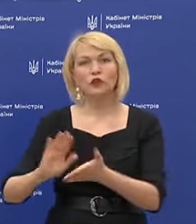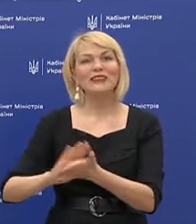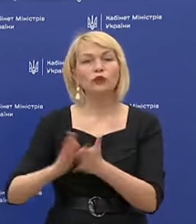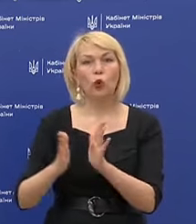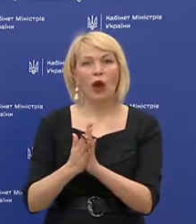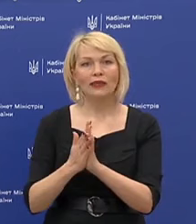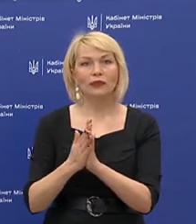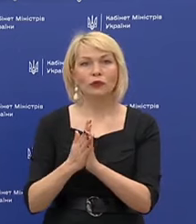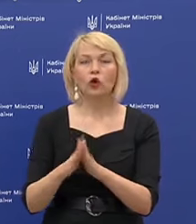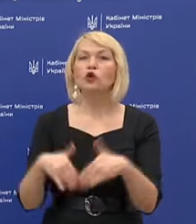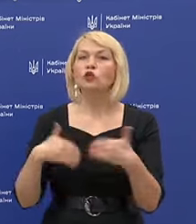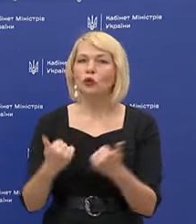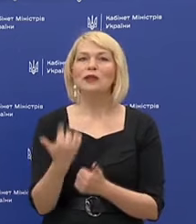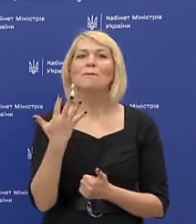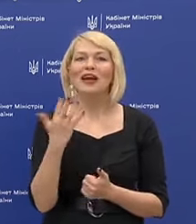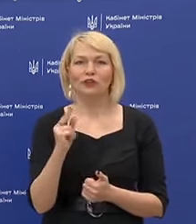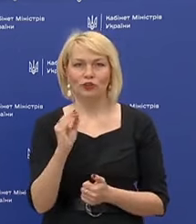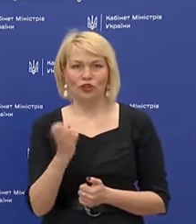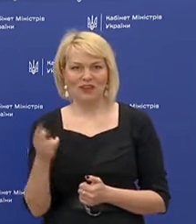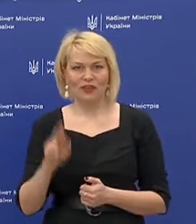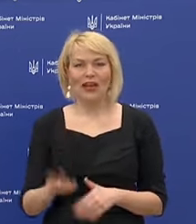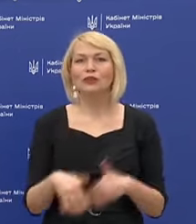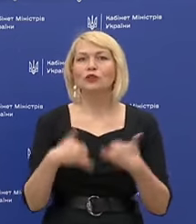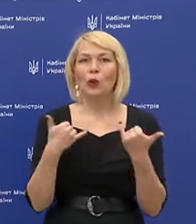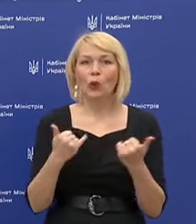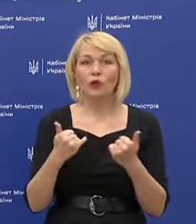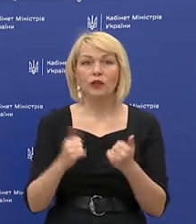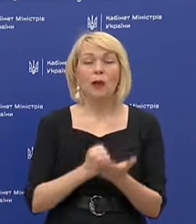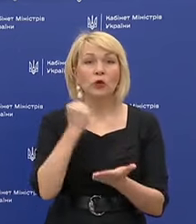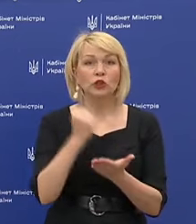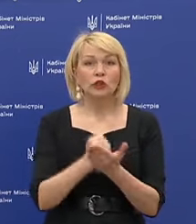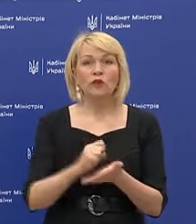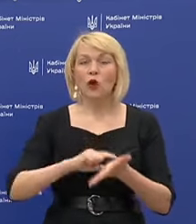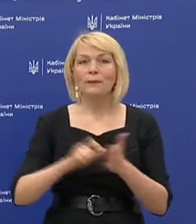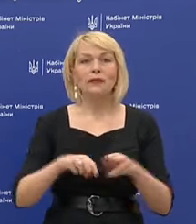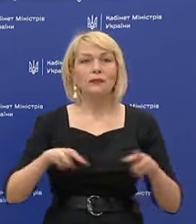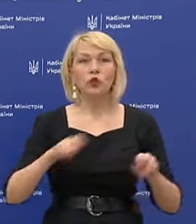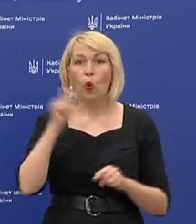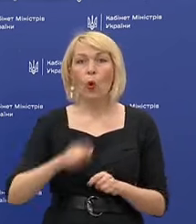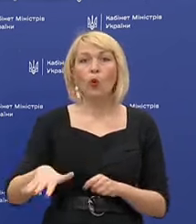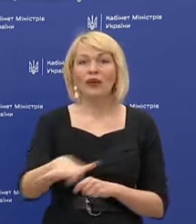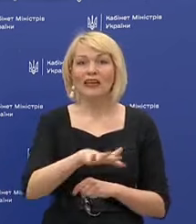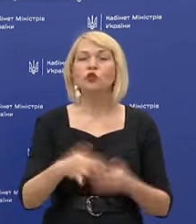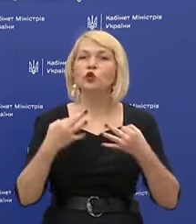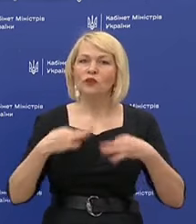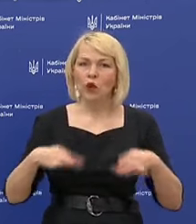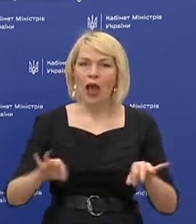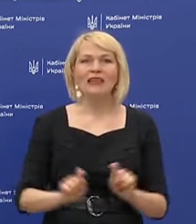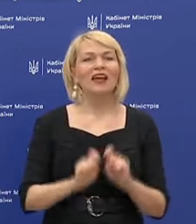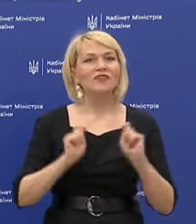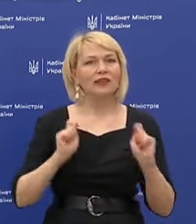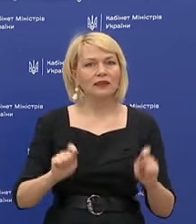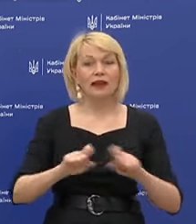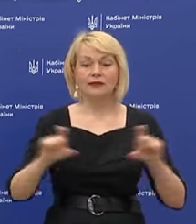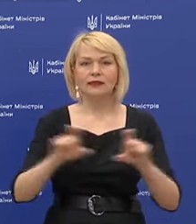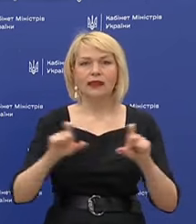ситуацію, сьогодні 5 червня, сьогодні постановою Кабінету міністрів України дозволяється відкривати